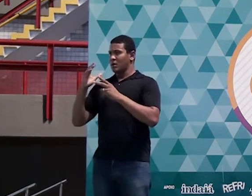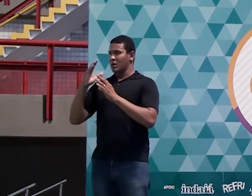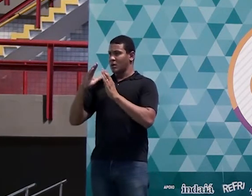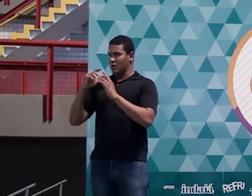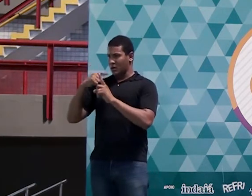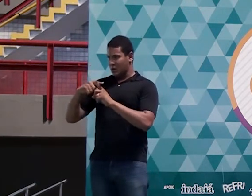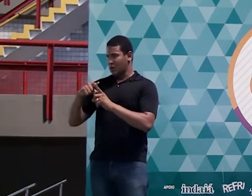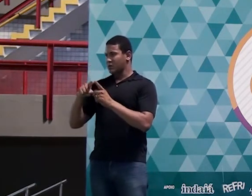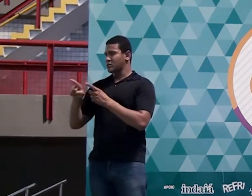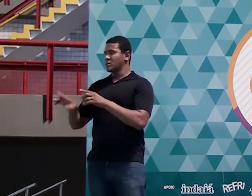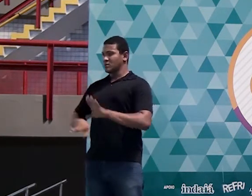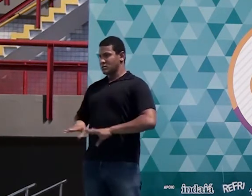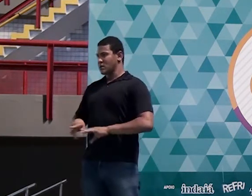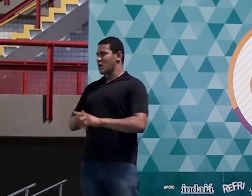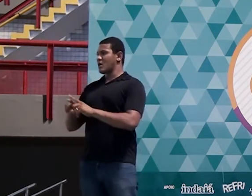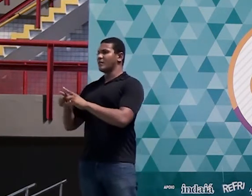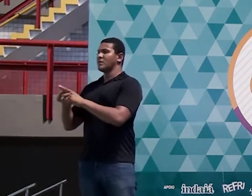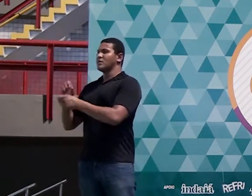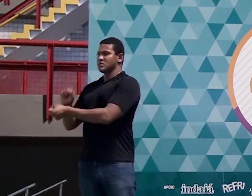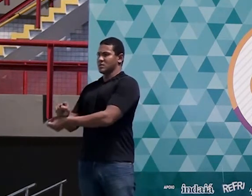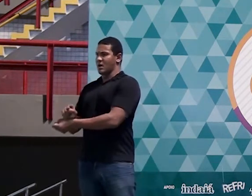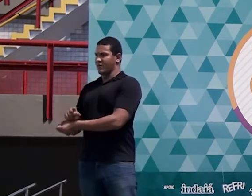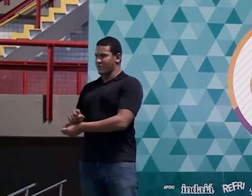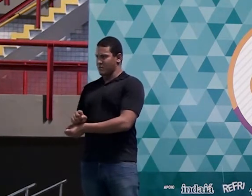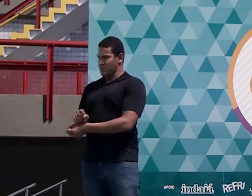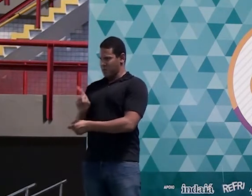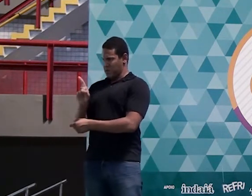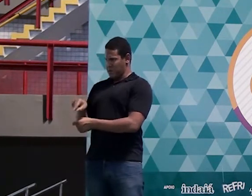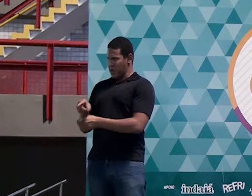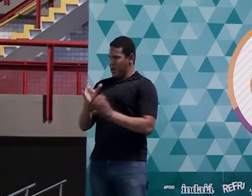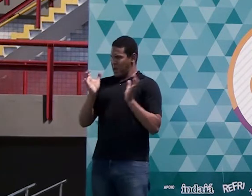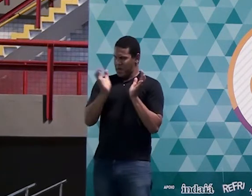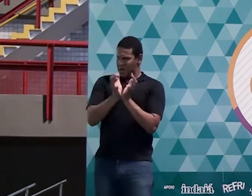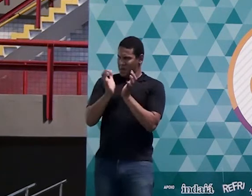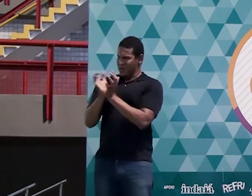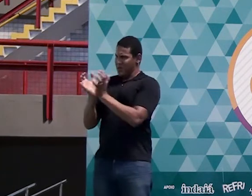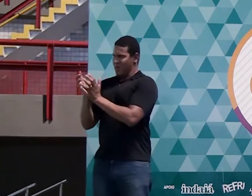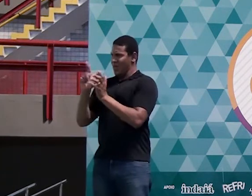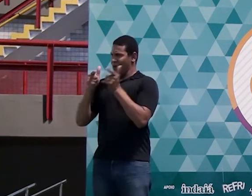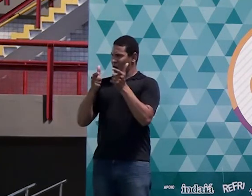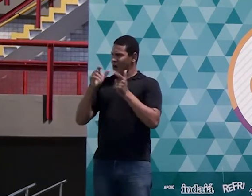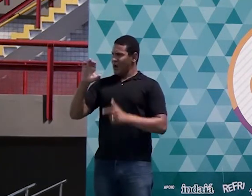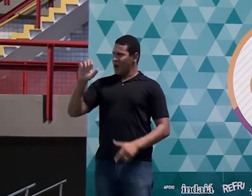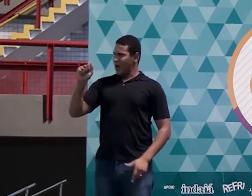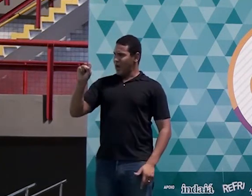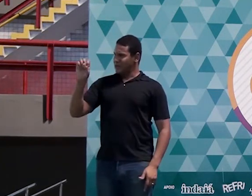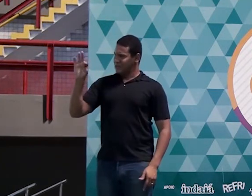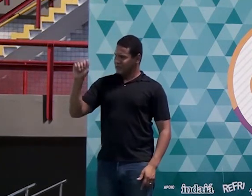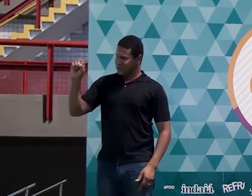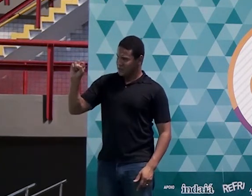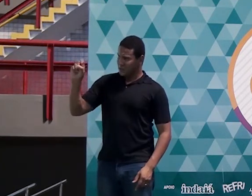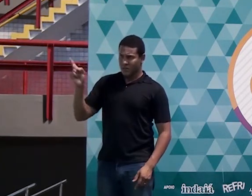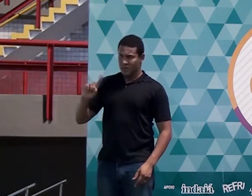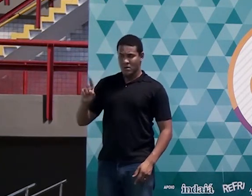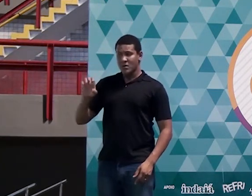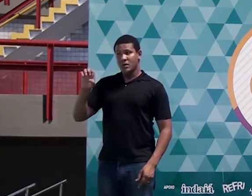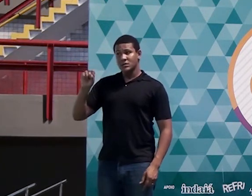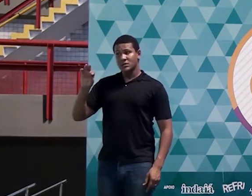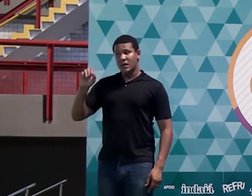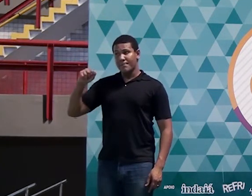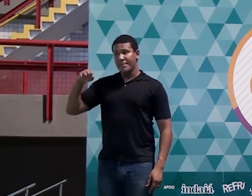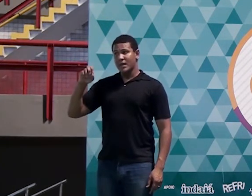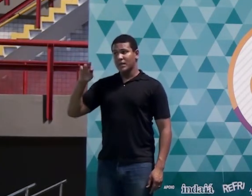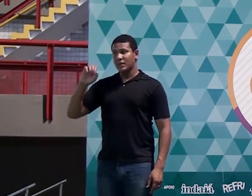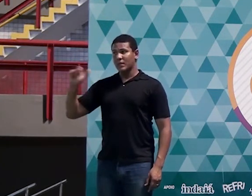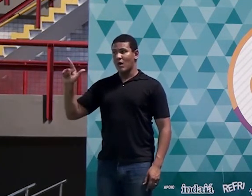Tá falso? Tá. Não era sociedade de castas, era sociedade estamental. Qual a diferença,